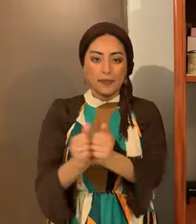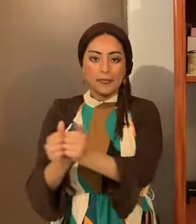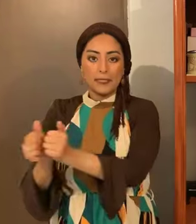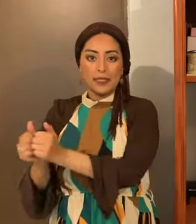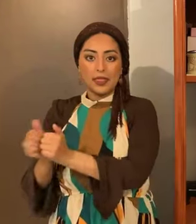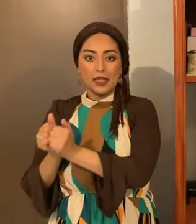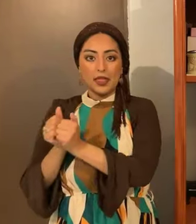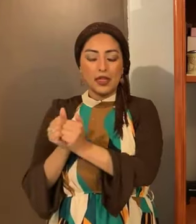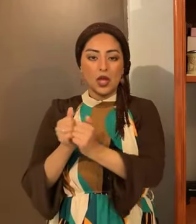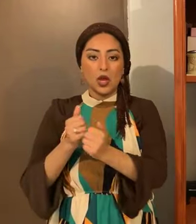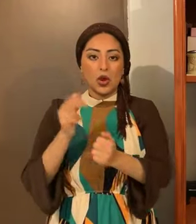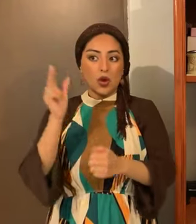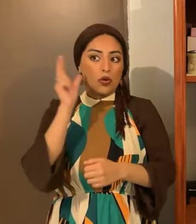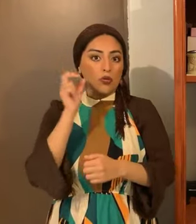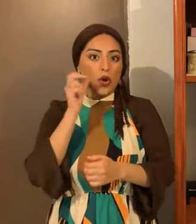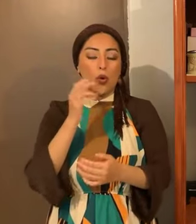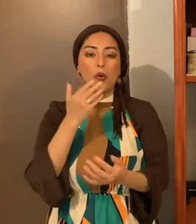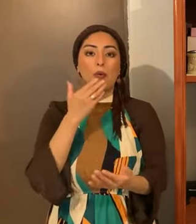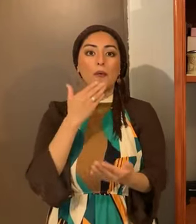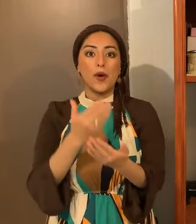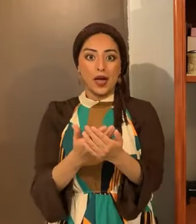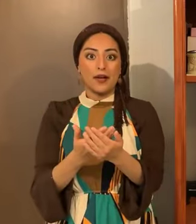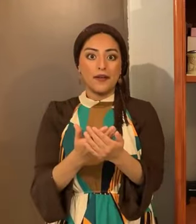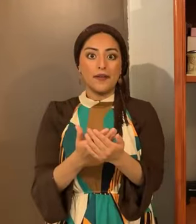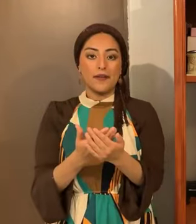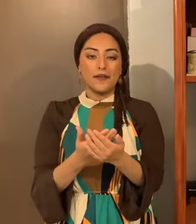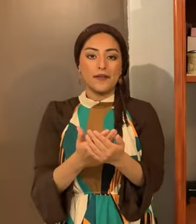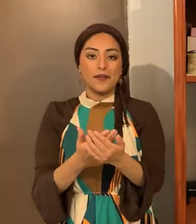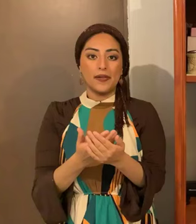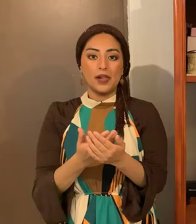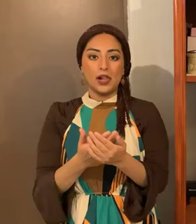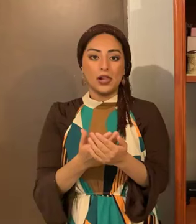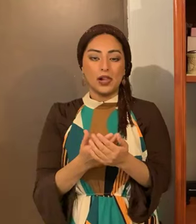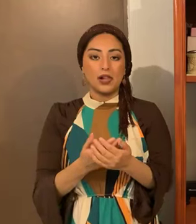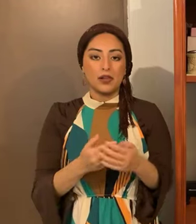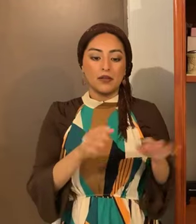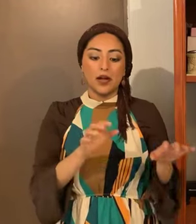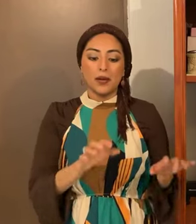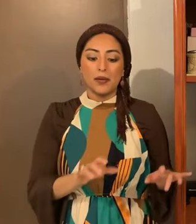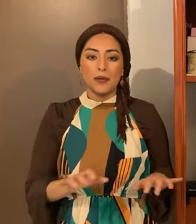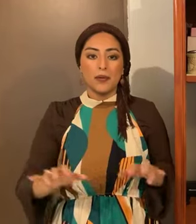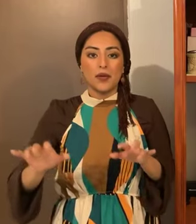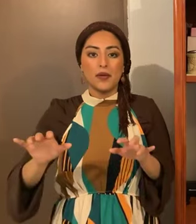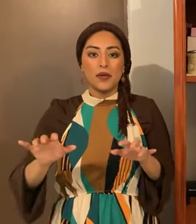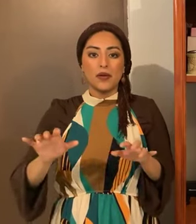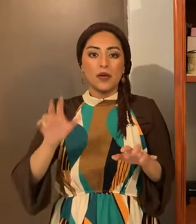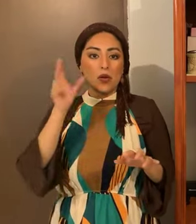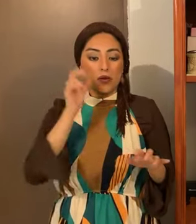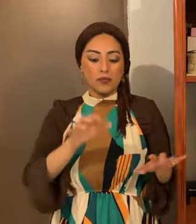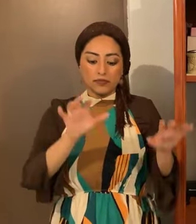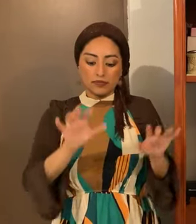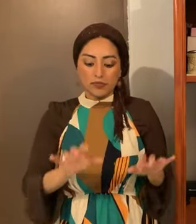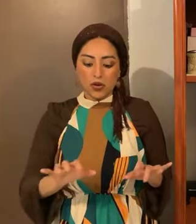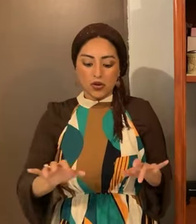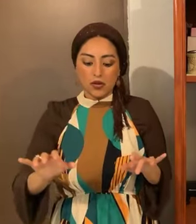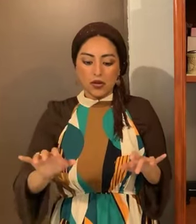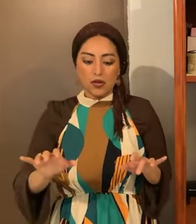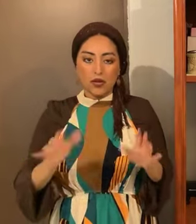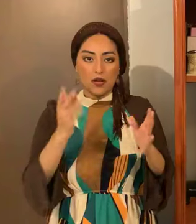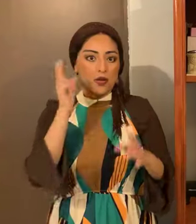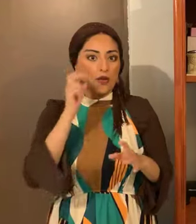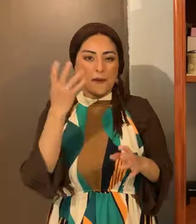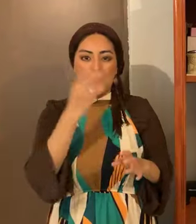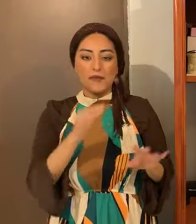amigos entre sí, se llevan entre sí, tienen una muy buena amistad porque se escuchan